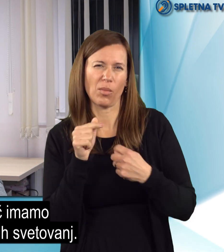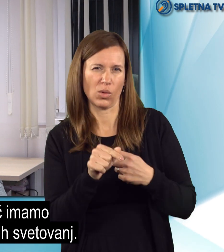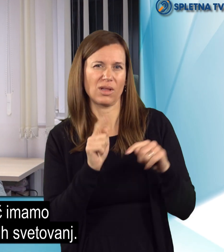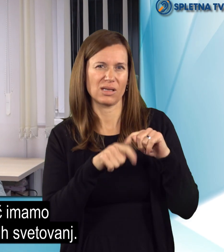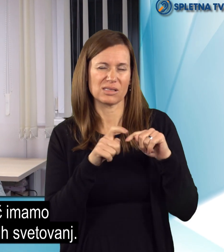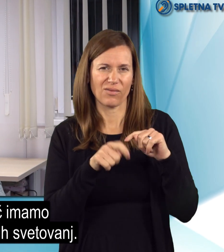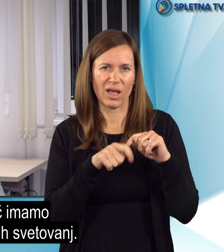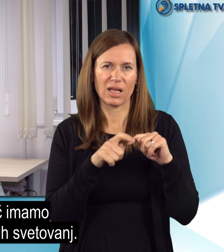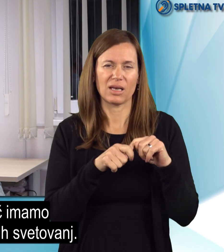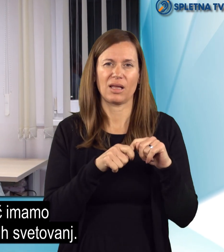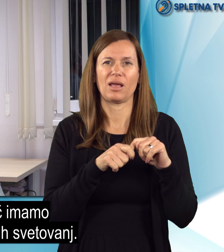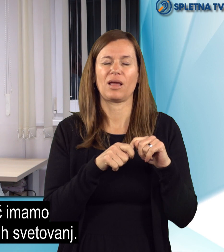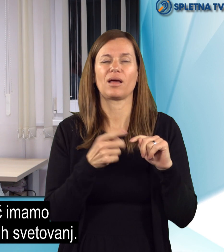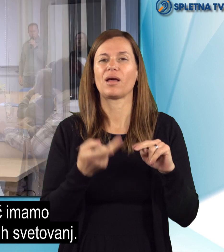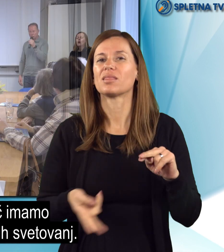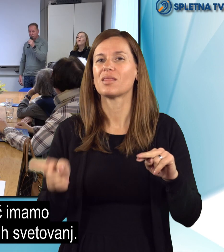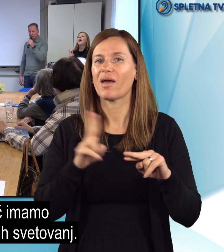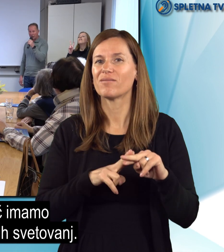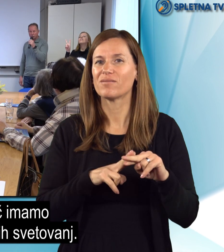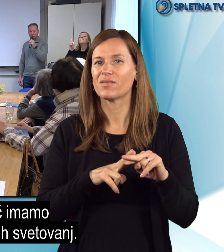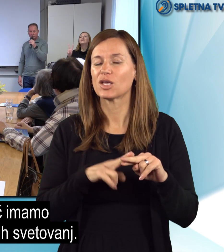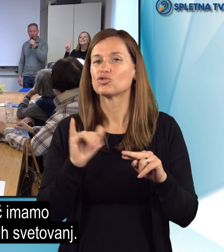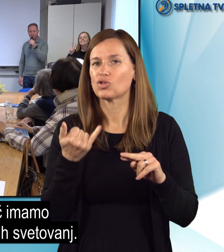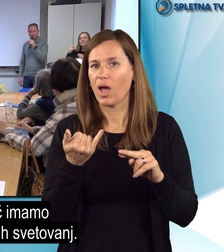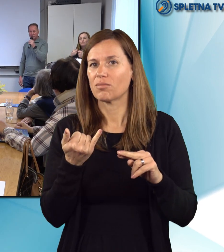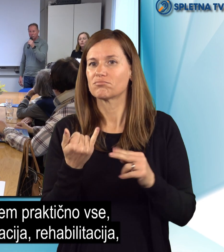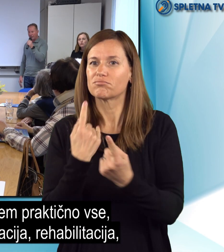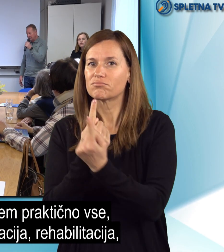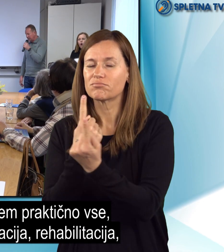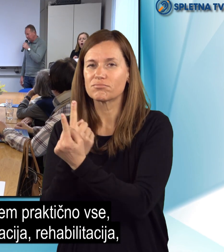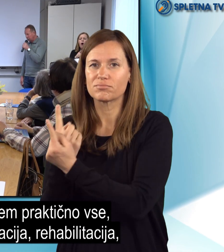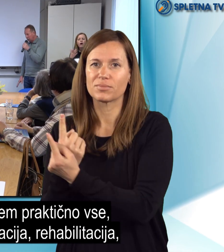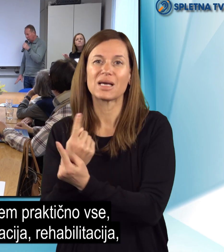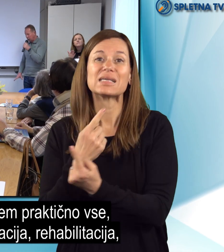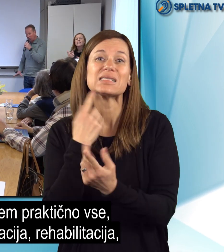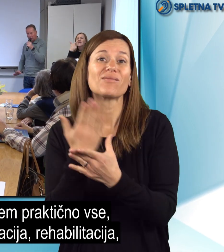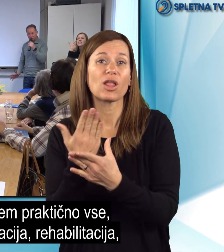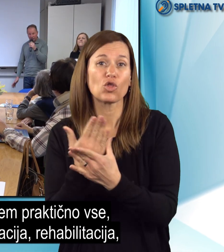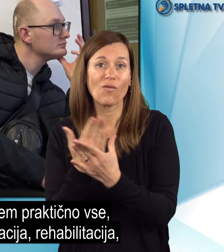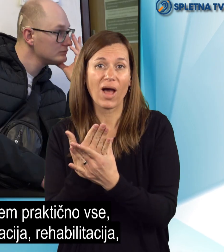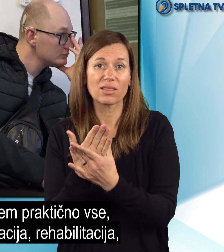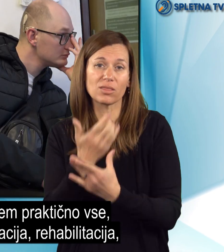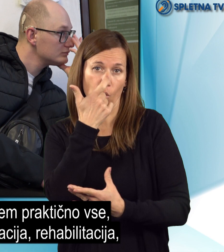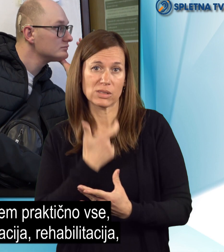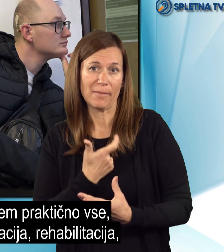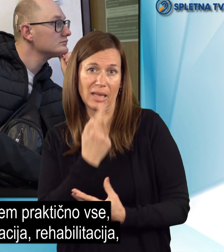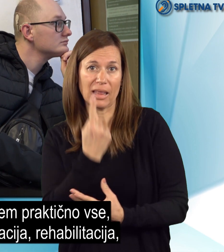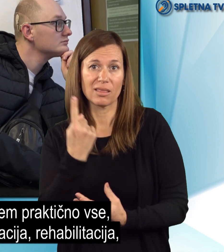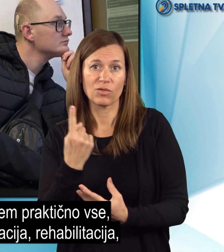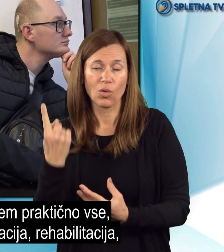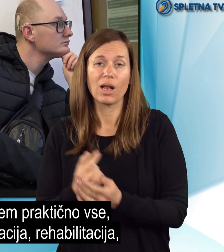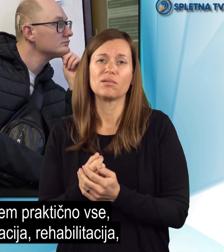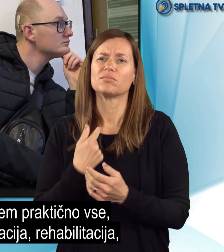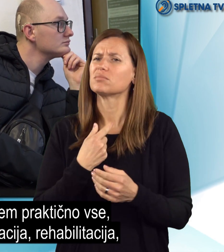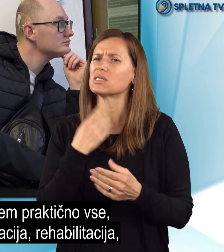največ je individualnih, kako bi rekel, svetovanj. Tudi svetujem praktično vse,